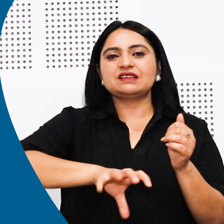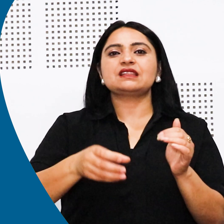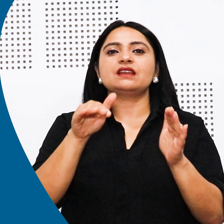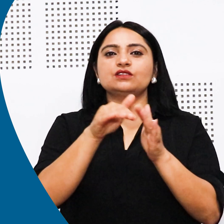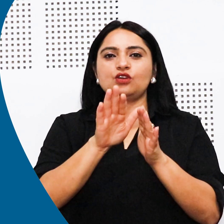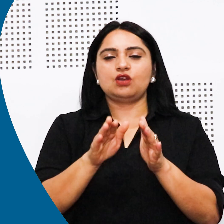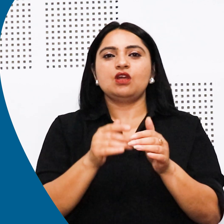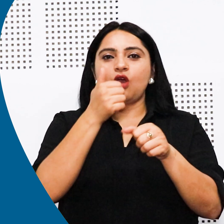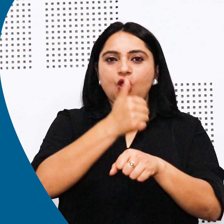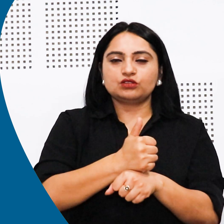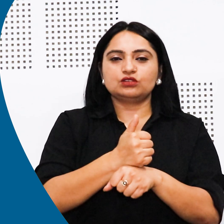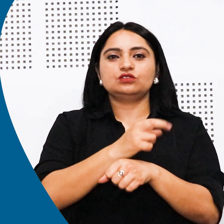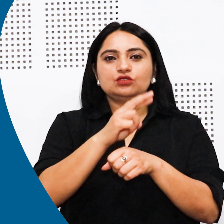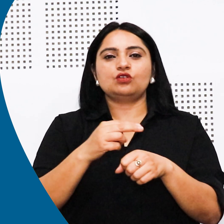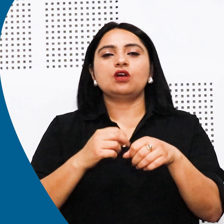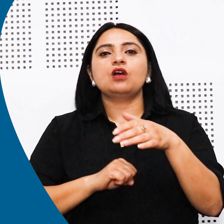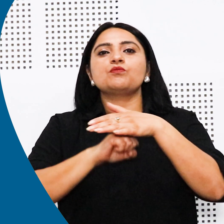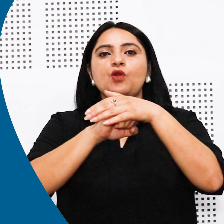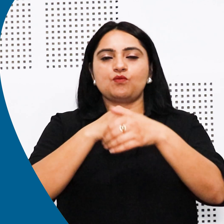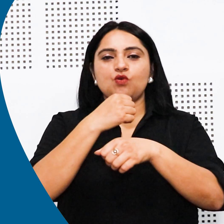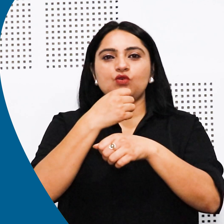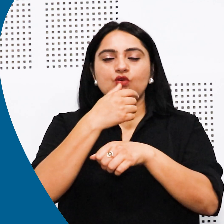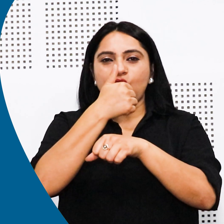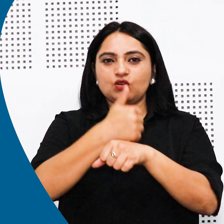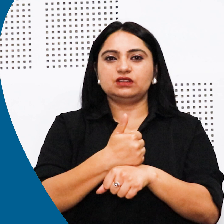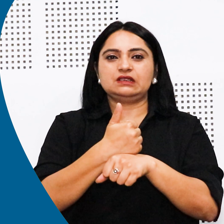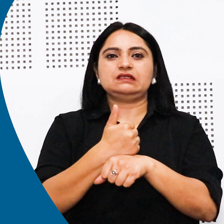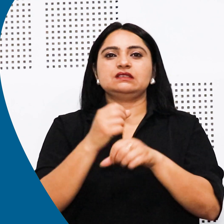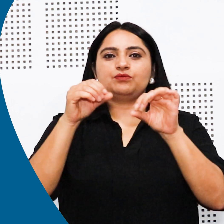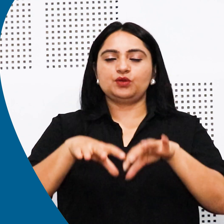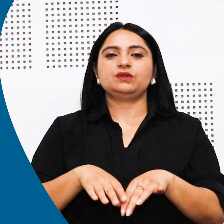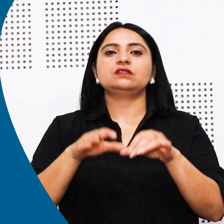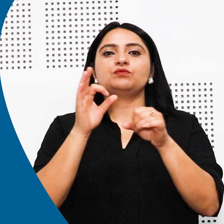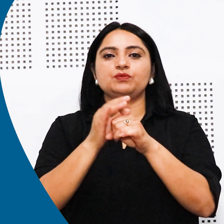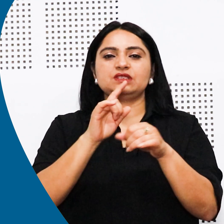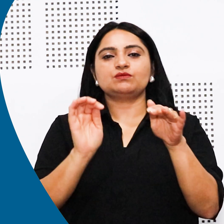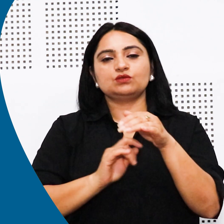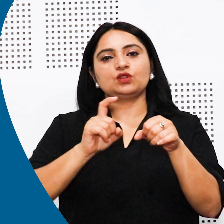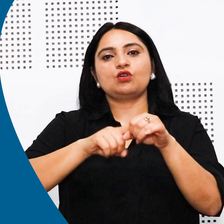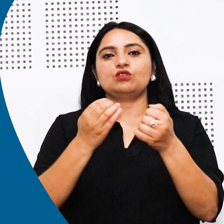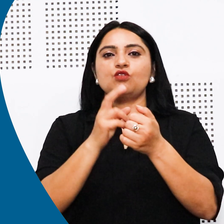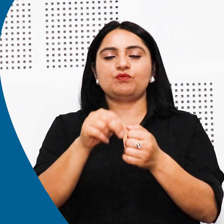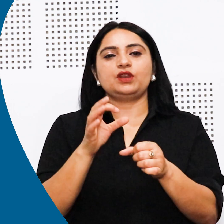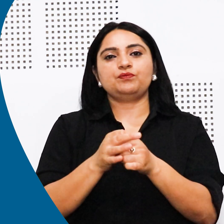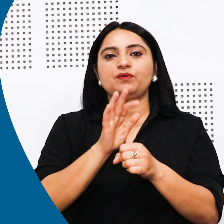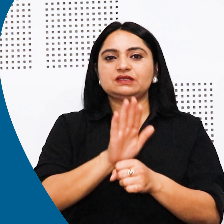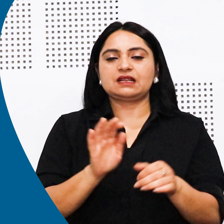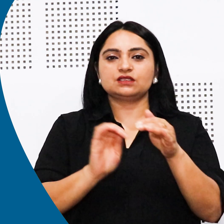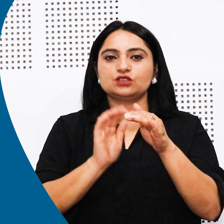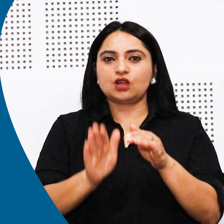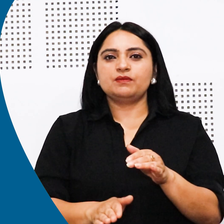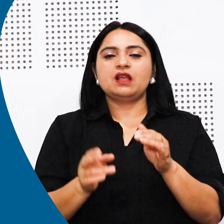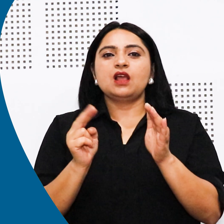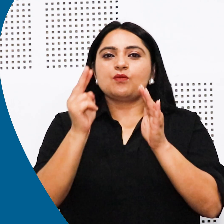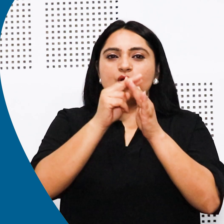तहले अध्यक्ष वा प्रमुखको अध्यक्षतामा स्थानीय विपद व्यवस्थापन समिति गठन गर्नुपर्ने व्यवस्था छ। समितिले